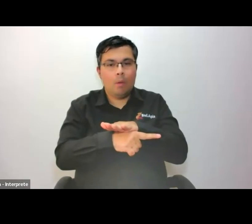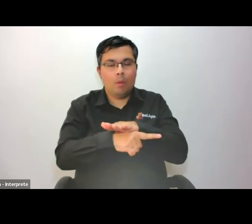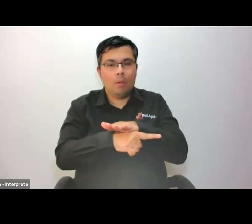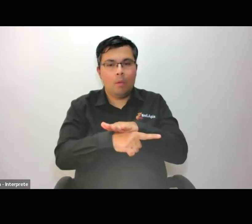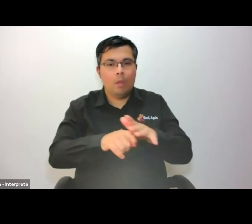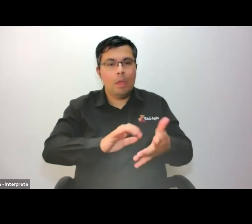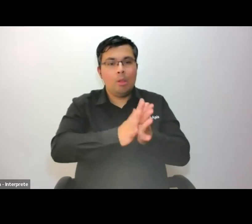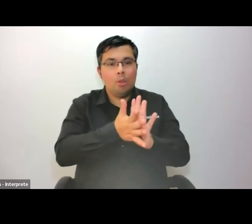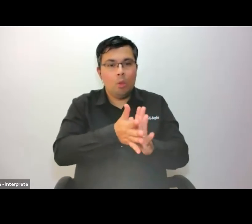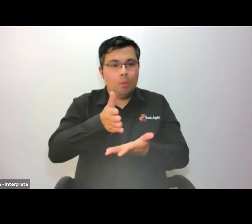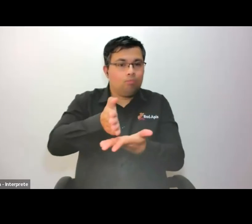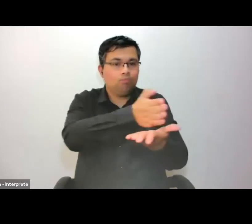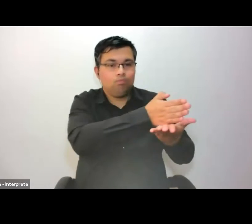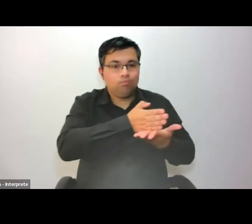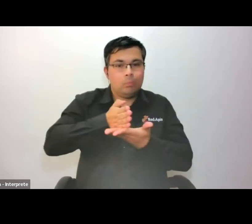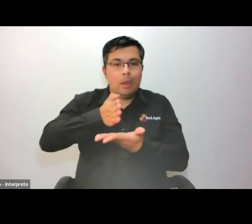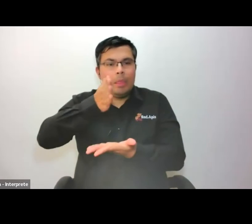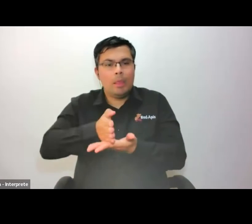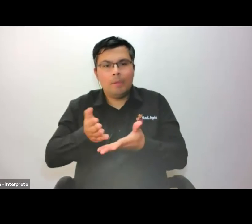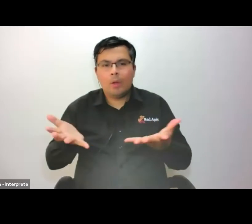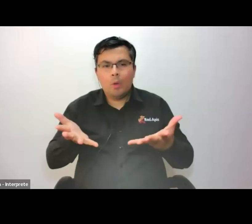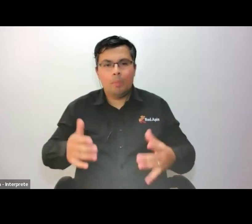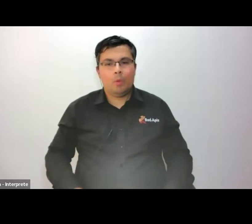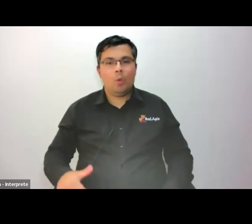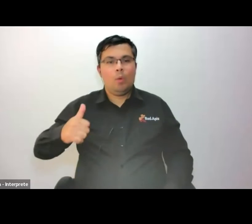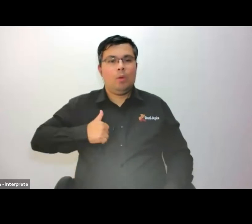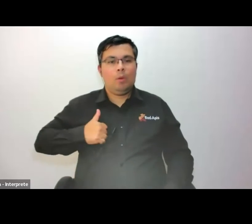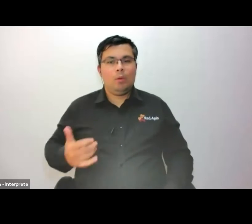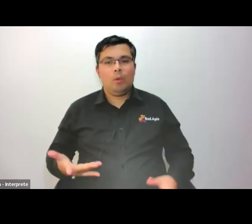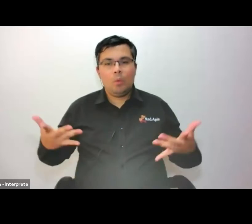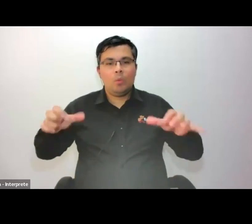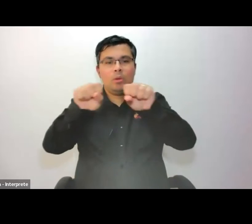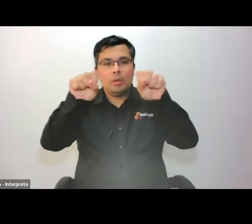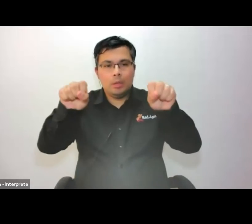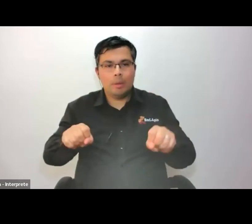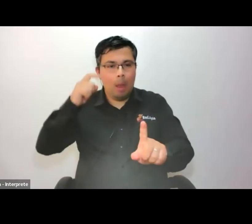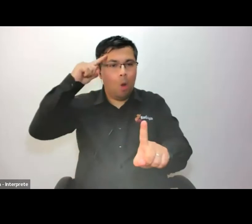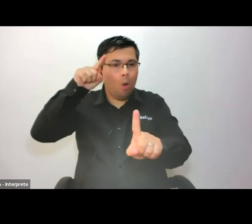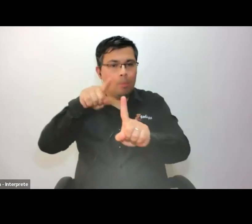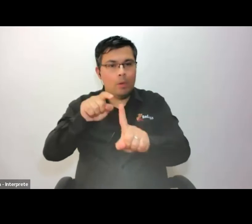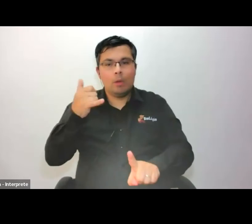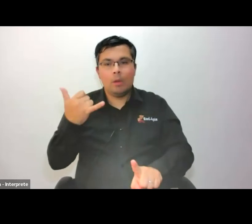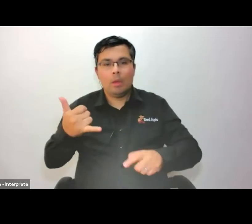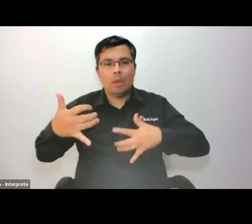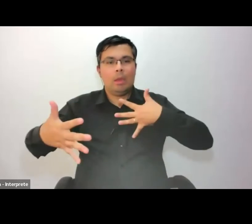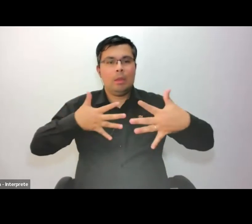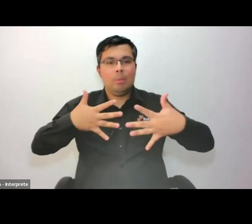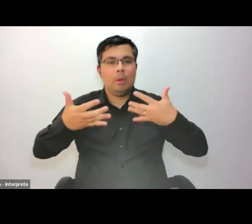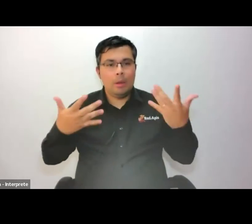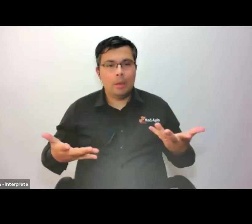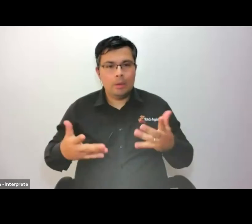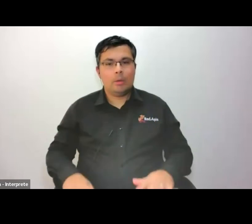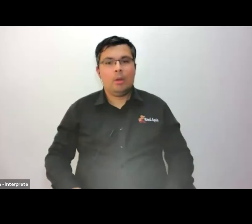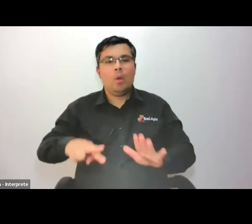establecimientos educacionales tienen que ser ejecutados bajo un sistema objetivo y transparente. Esa es una regla que está establecida en la Ley General